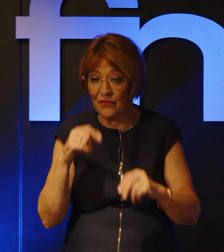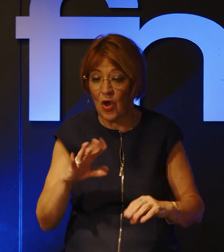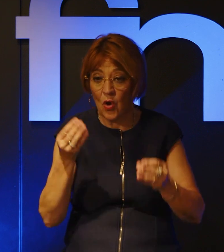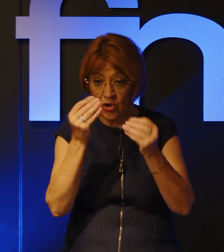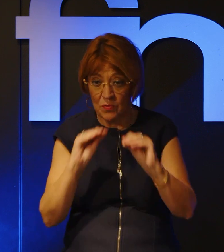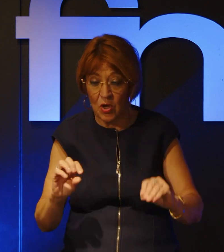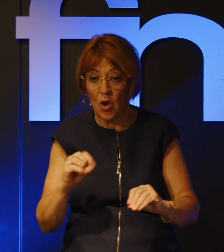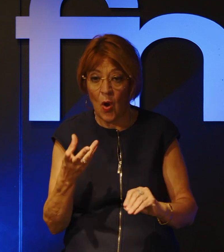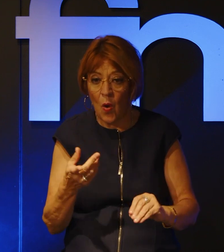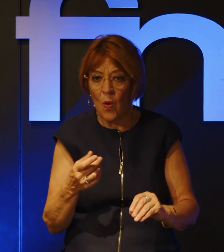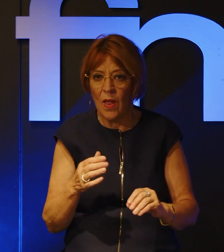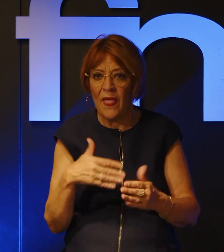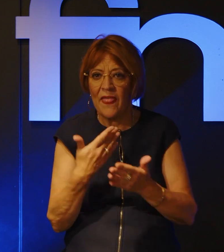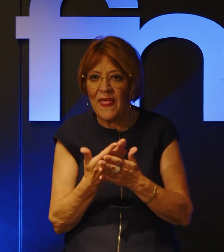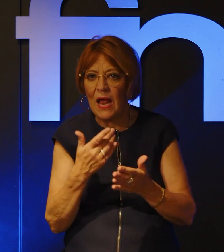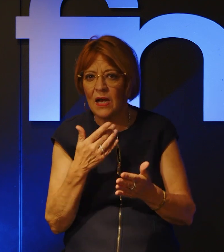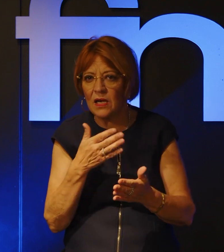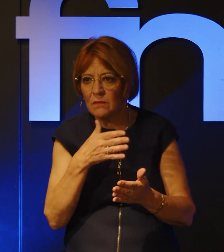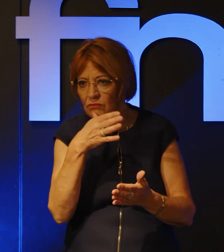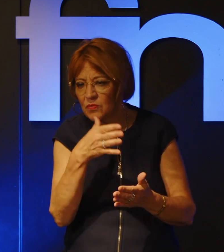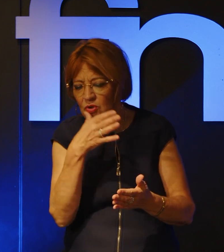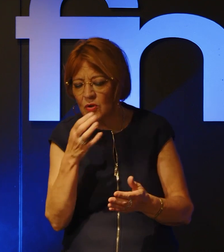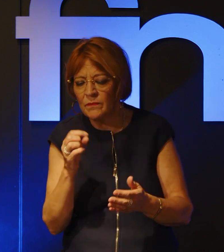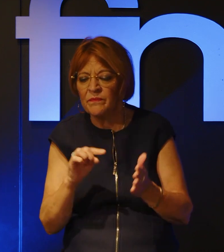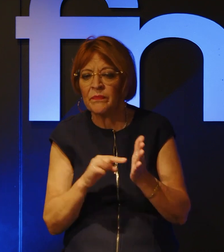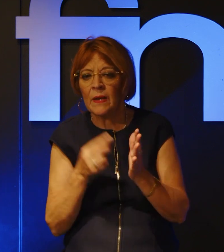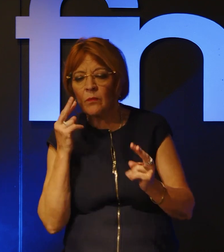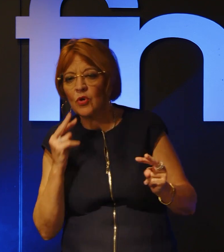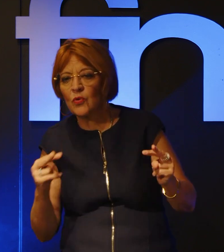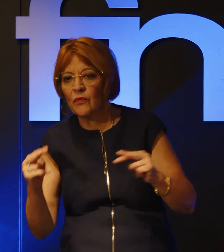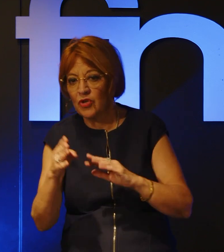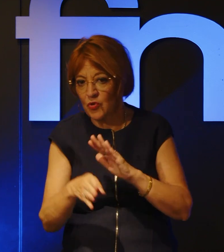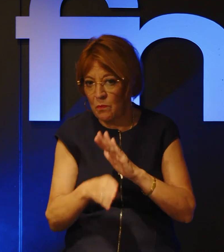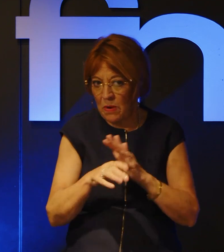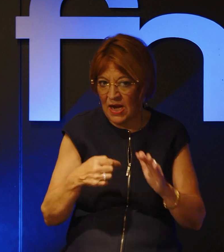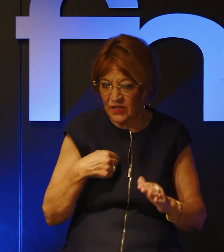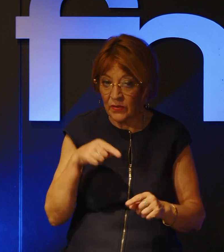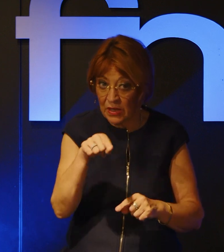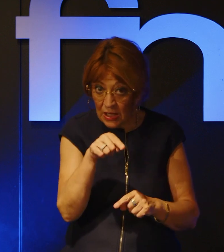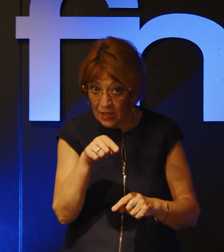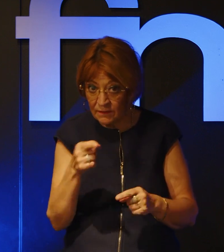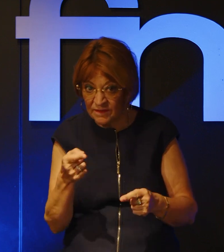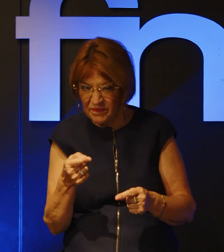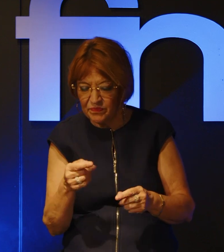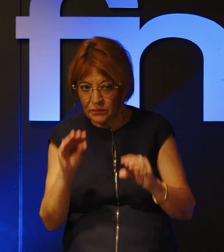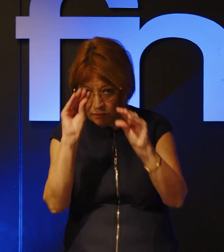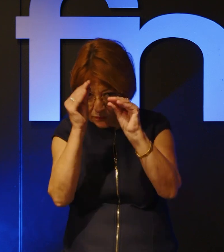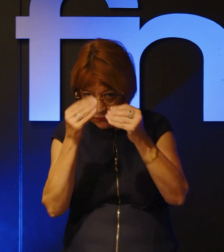desmantelar ou resignificar é de que ponto de vista é o parto e a partir daí